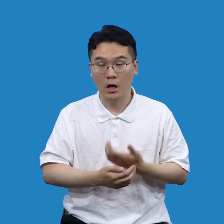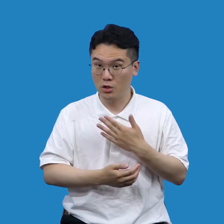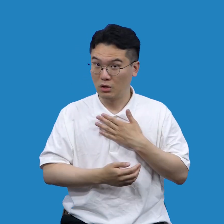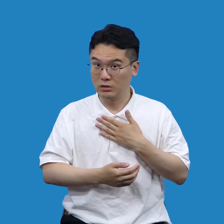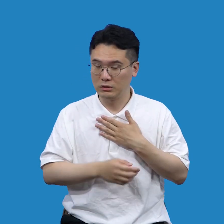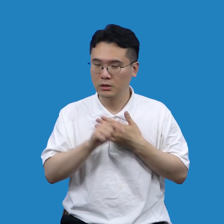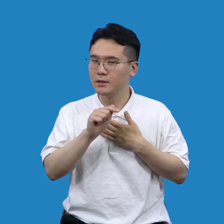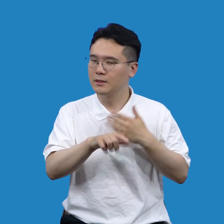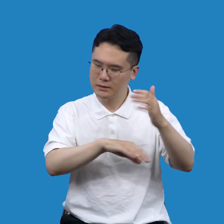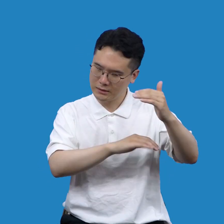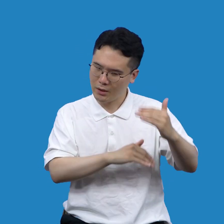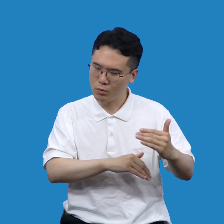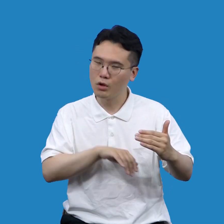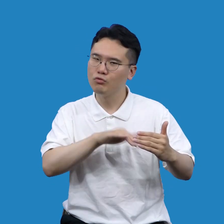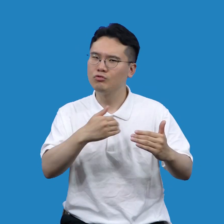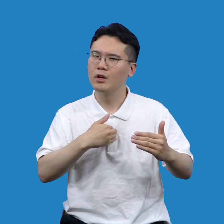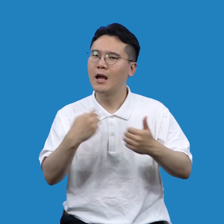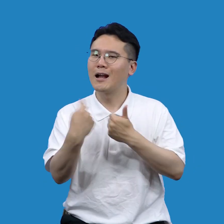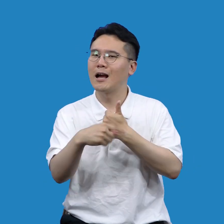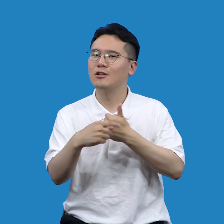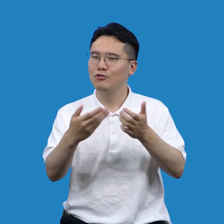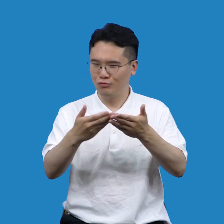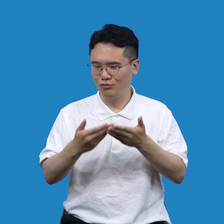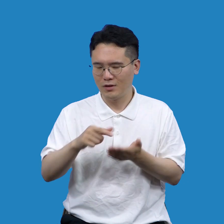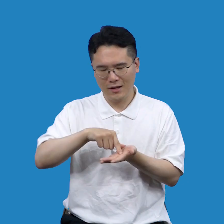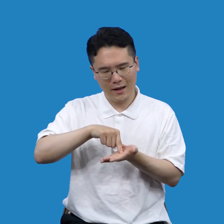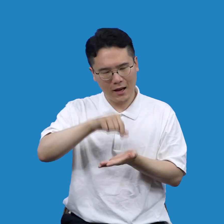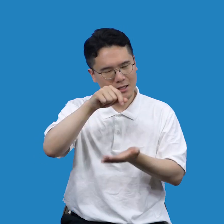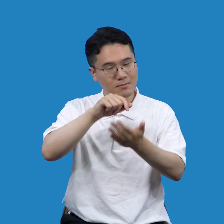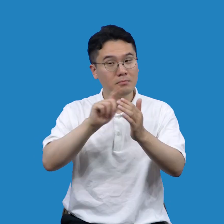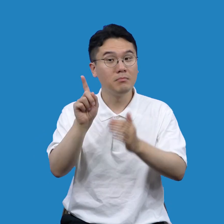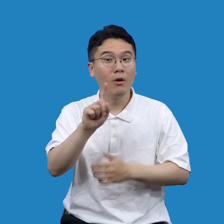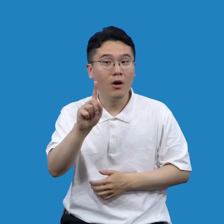레슨의 핵심은 감사에 있다고 생각해요. 감사.